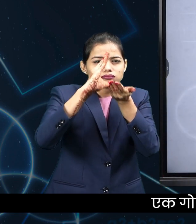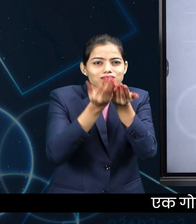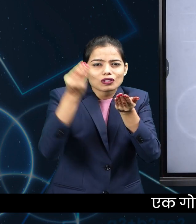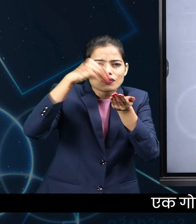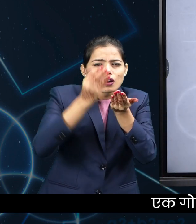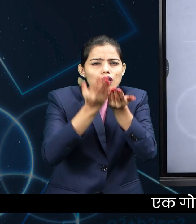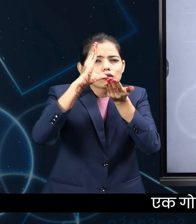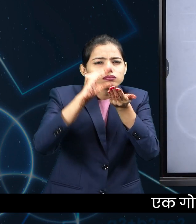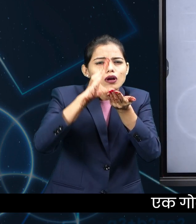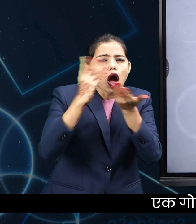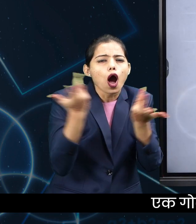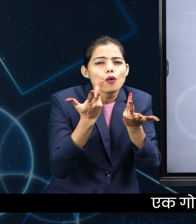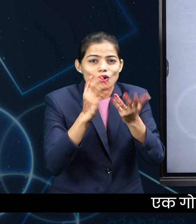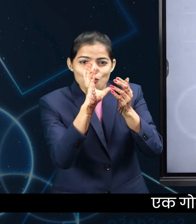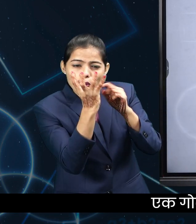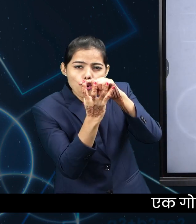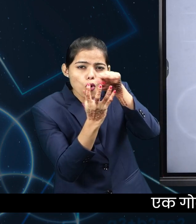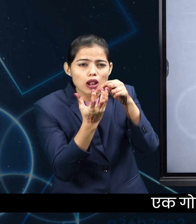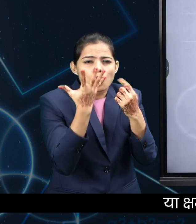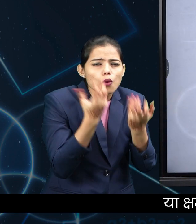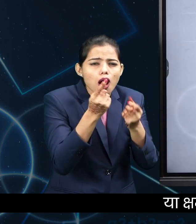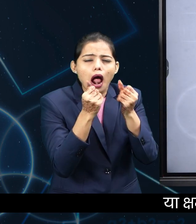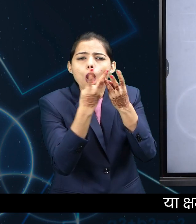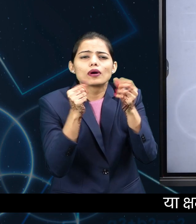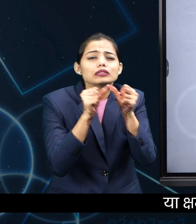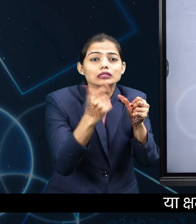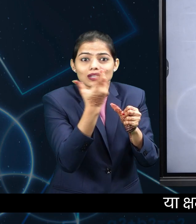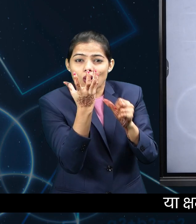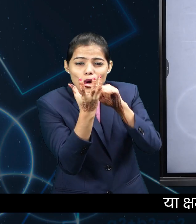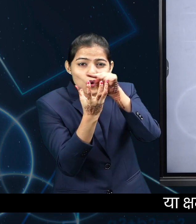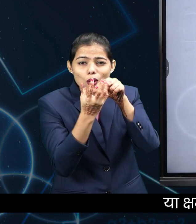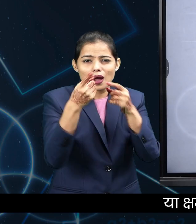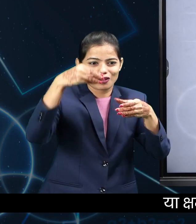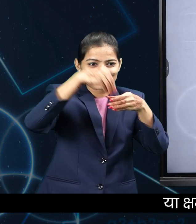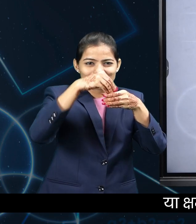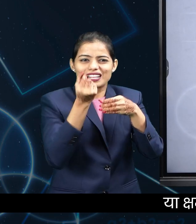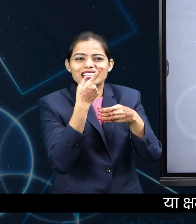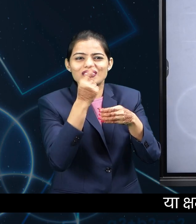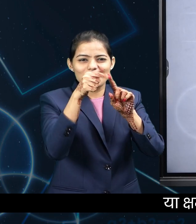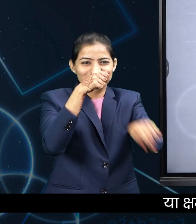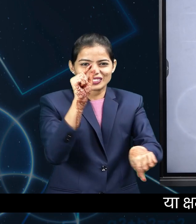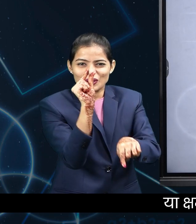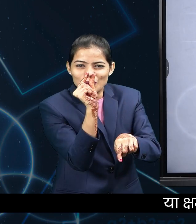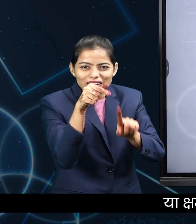का आयतन आकार के अंदर स्थान या क्षमता की मात्रा को संदर्भित करता है।